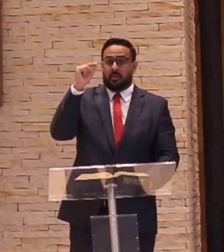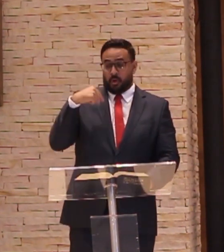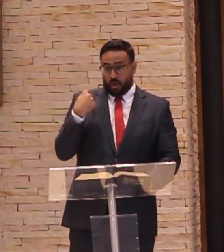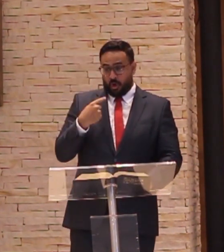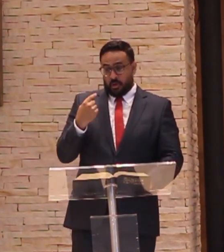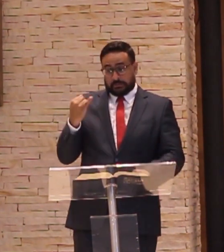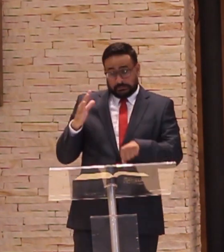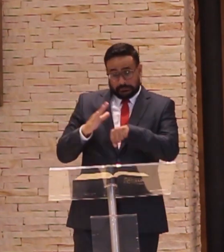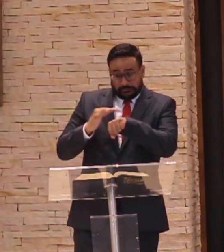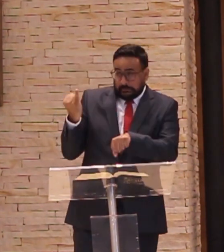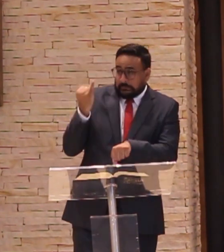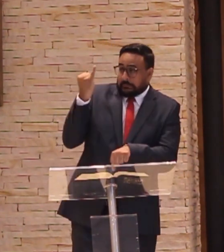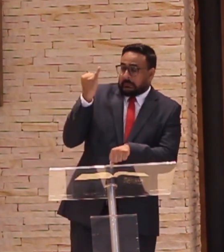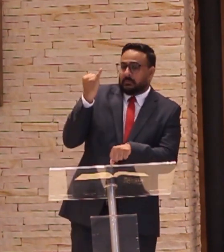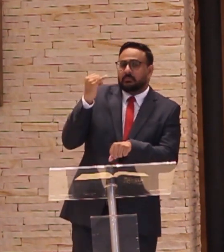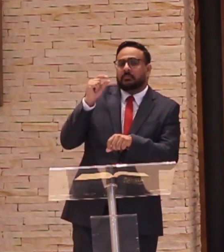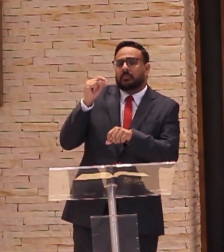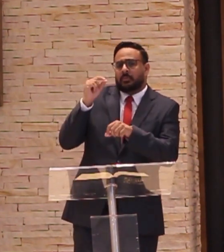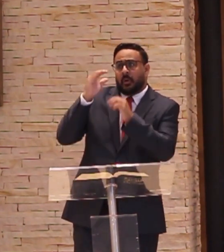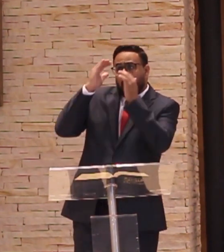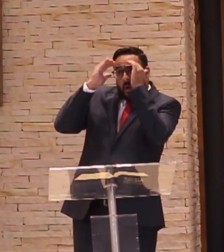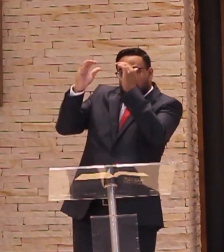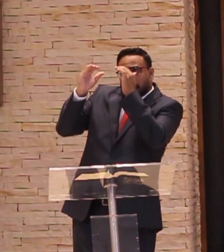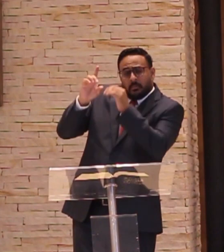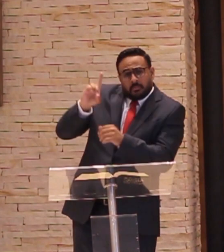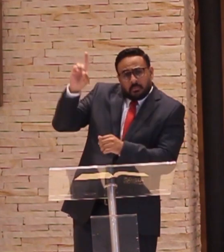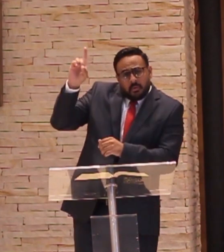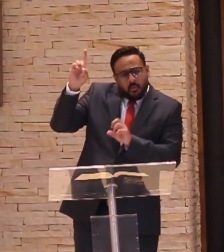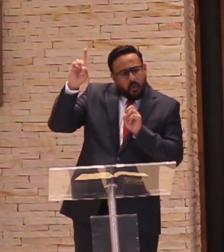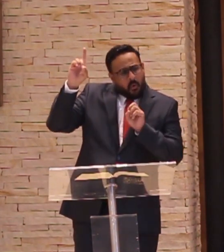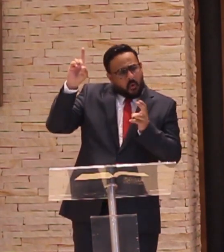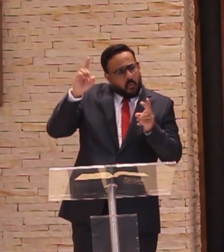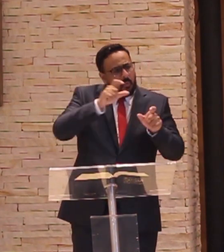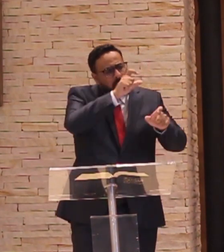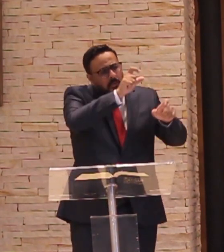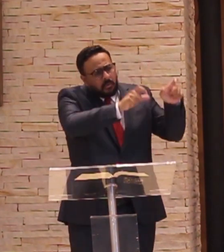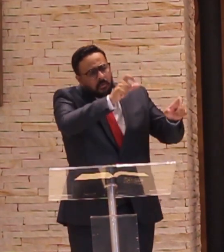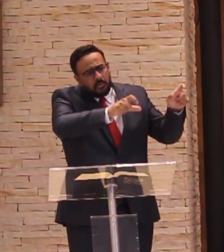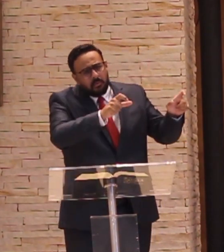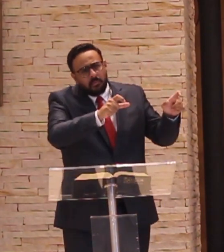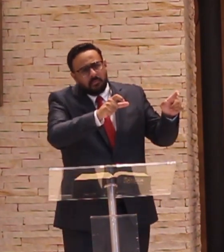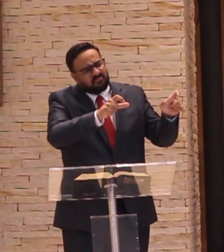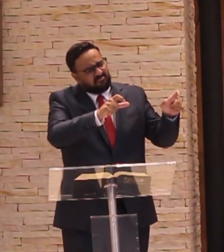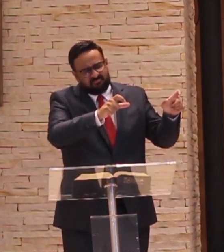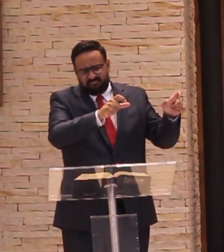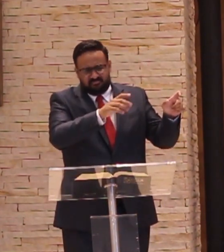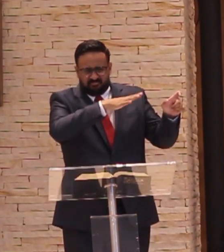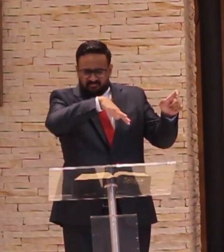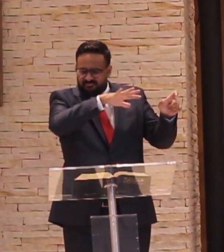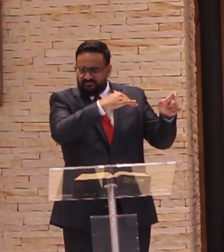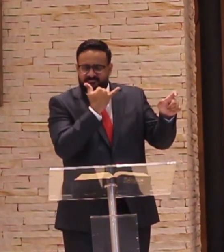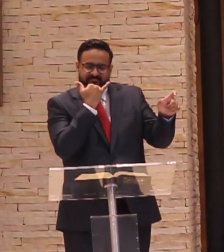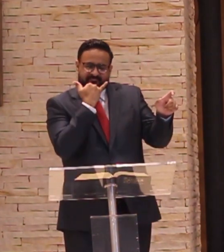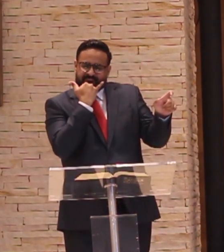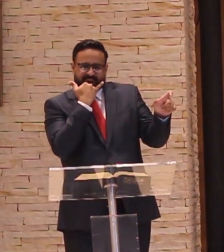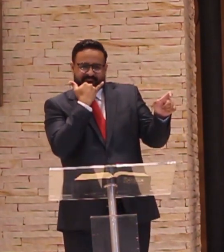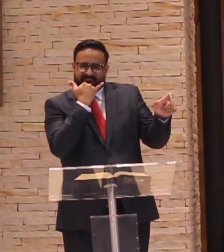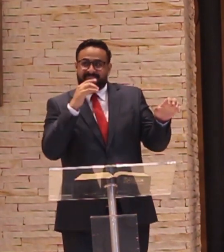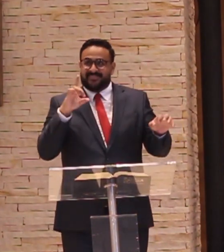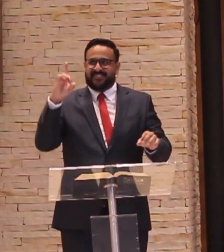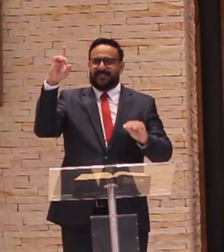Mais importa obedecer a Deus do que aos homens.